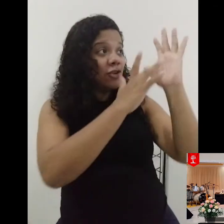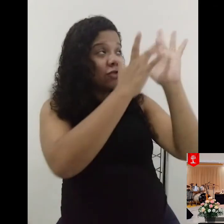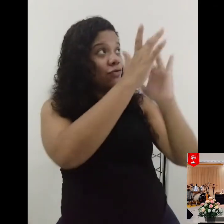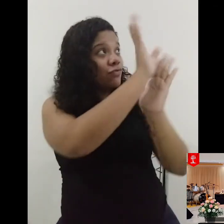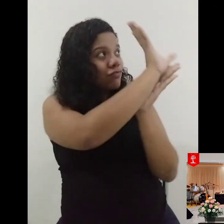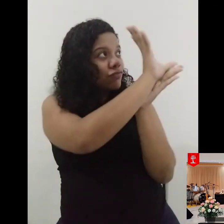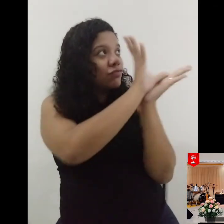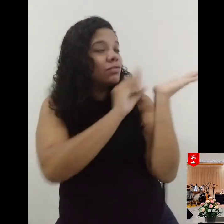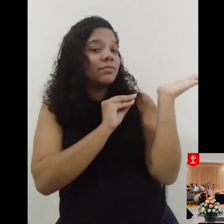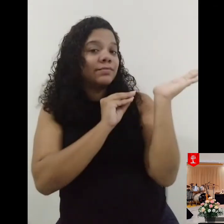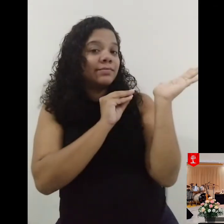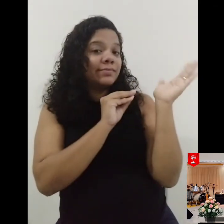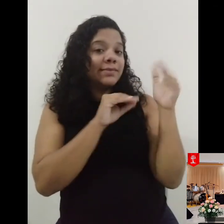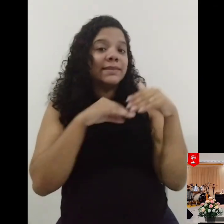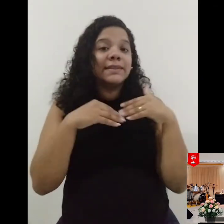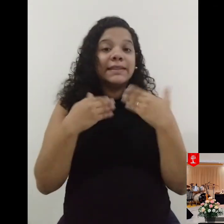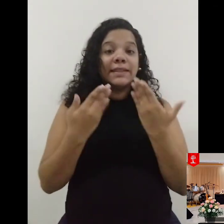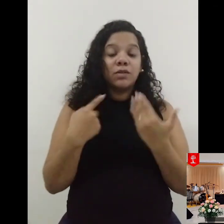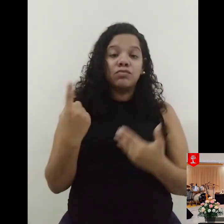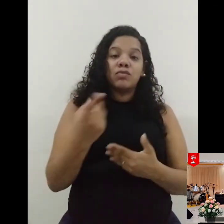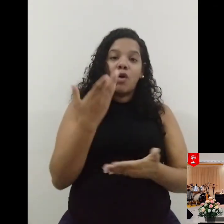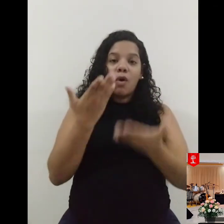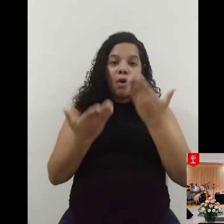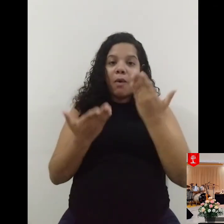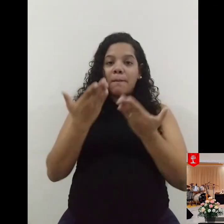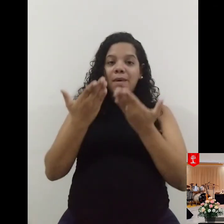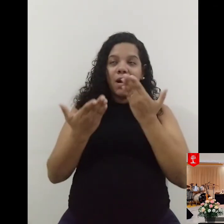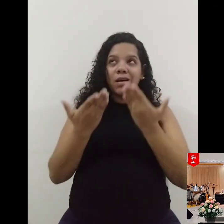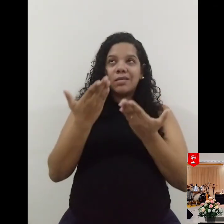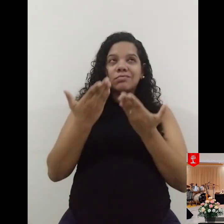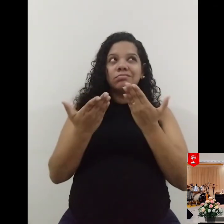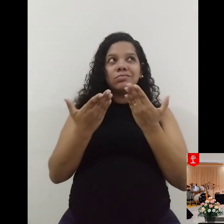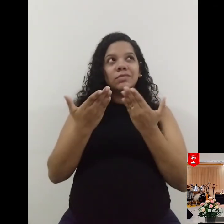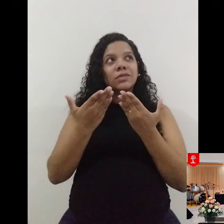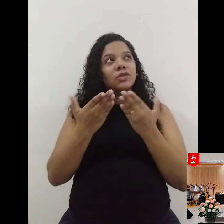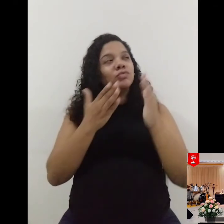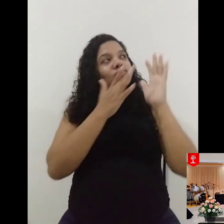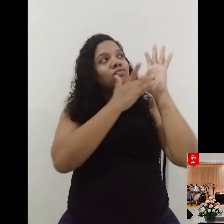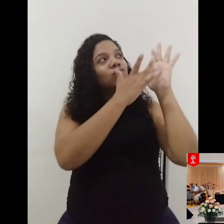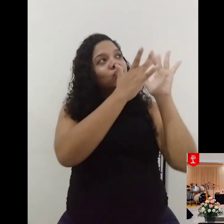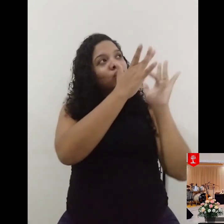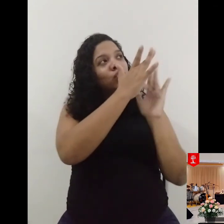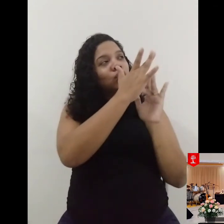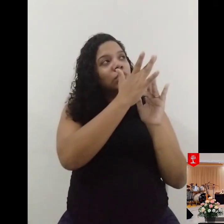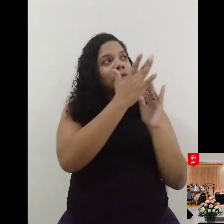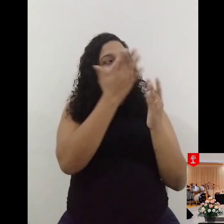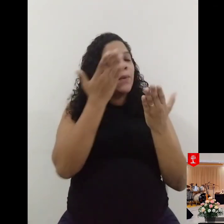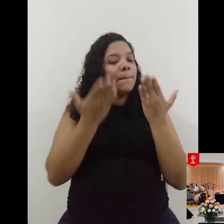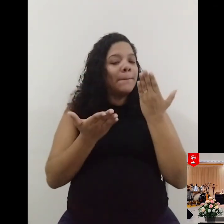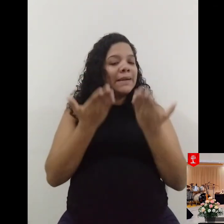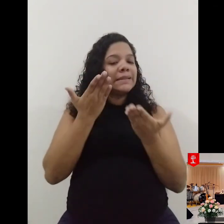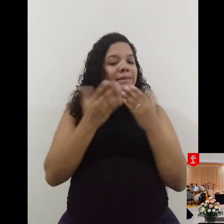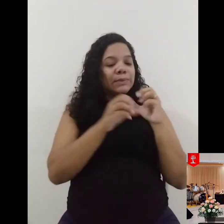que possamos não olhar para as pessoas que, mesmo